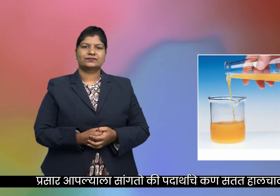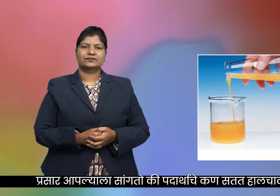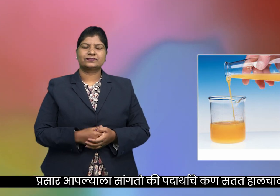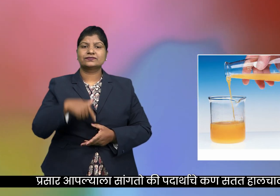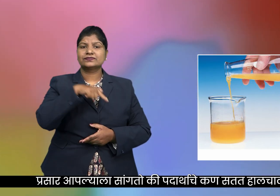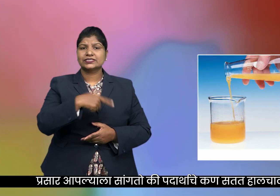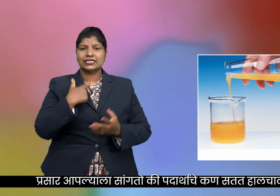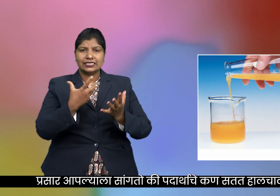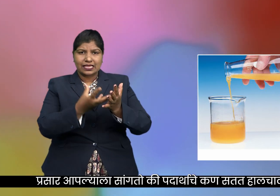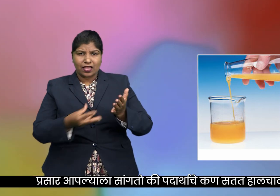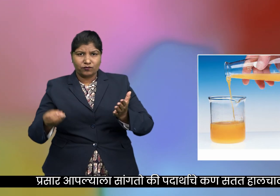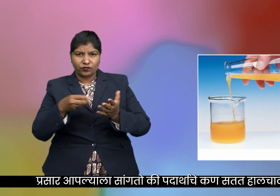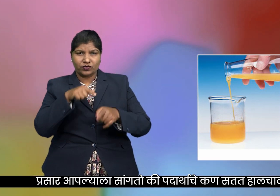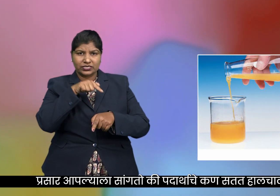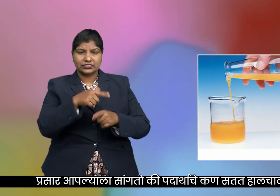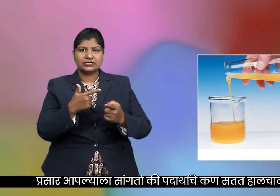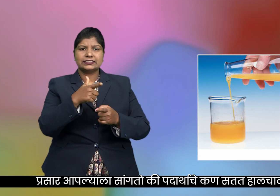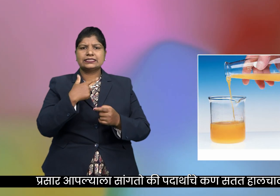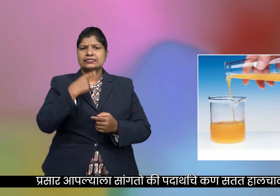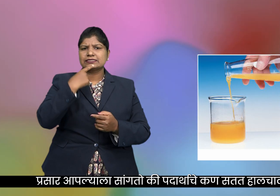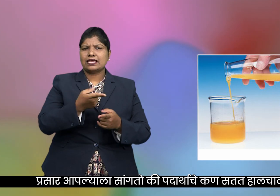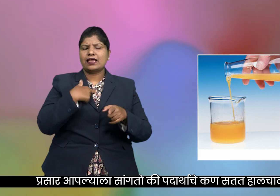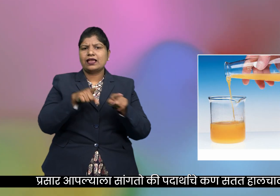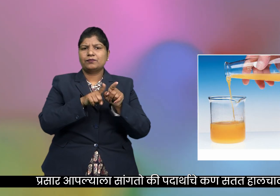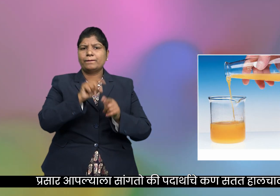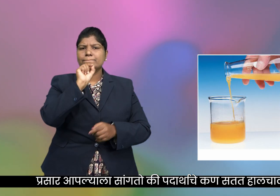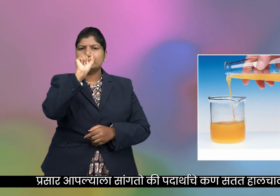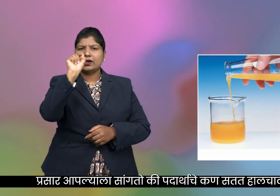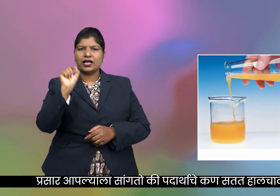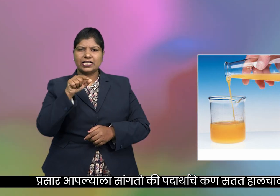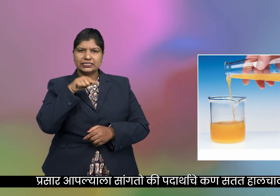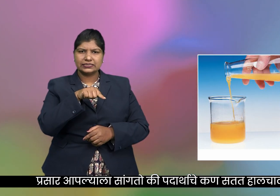प्रसार आपल्याला सांगतो की पदार्थाचे कण सतत हालचाल करत असतात.